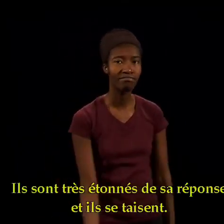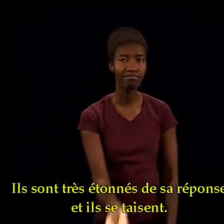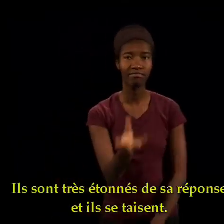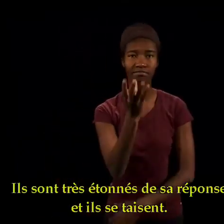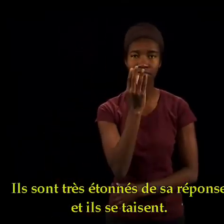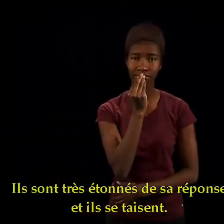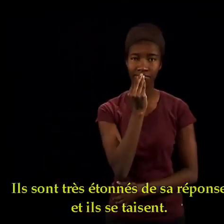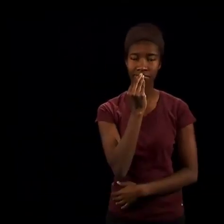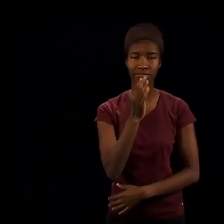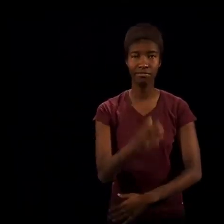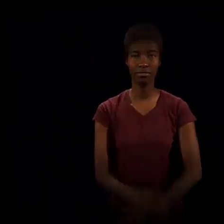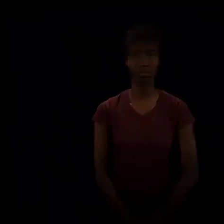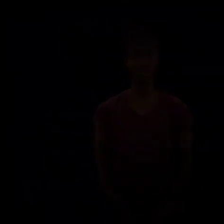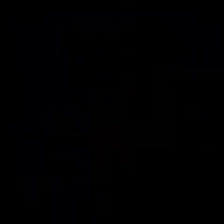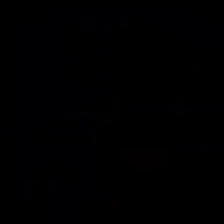sa réponse et ils se taisent.